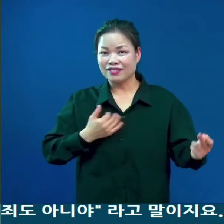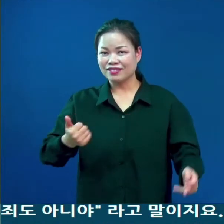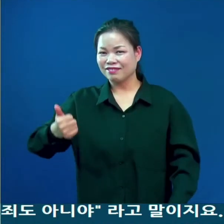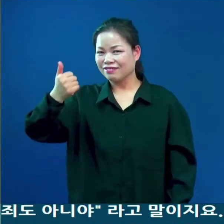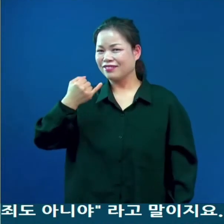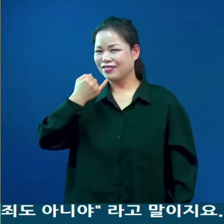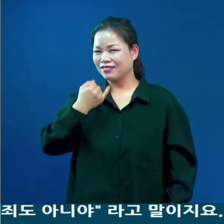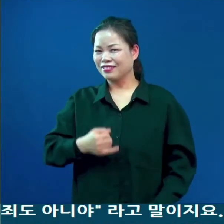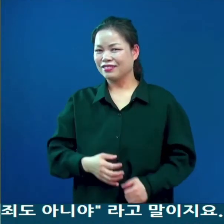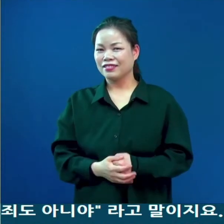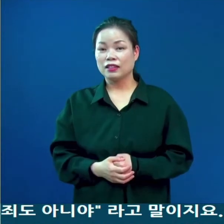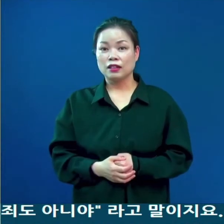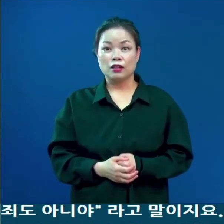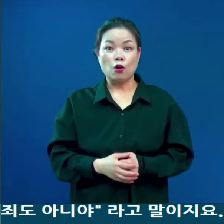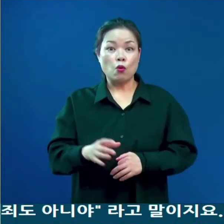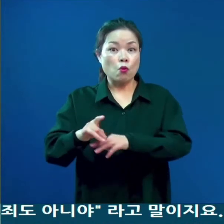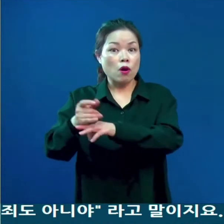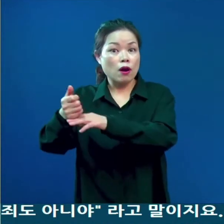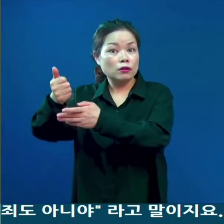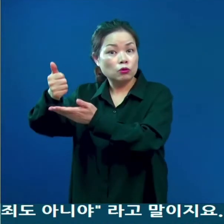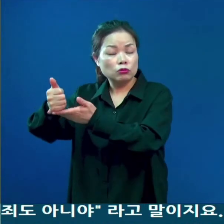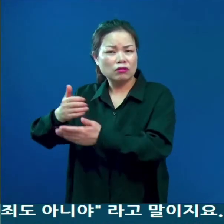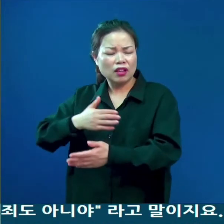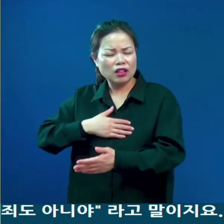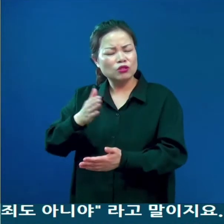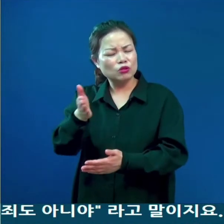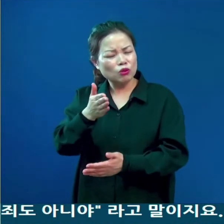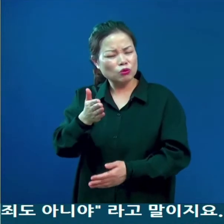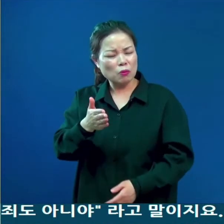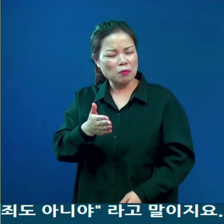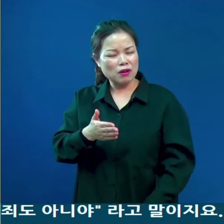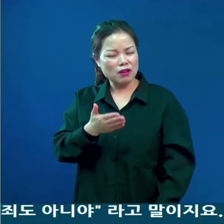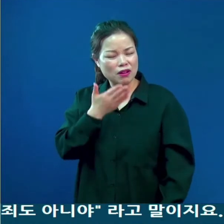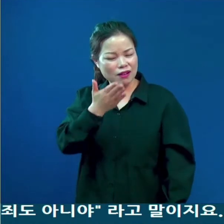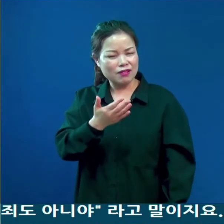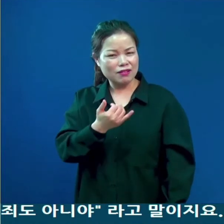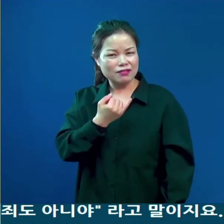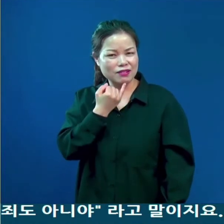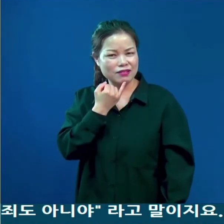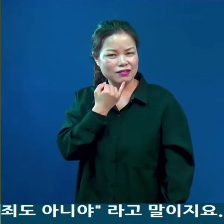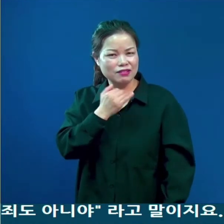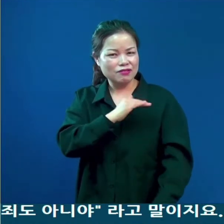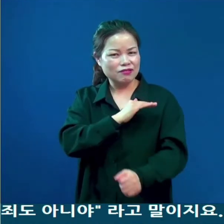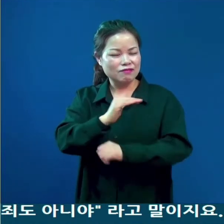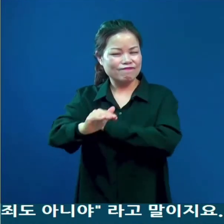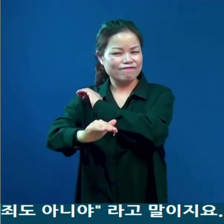편이야. 그리고 왕으로서 내가 이 정도도 못해? 이 정도 할 수 있잖아.